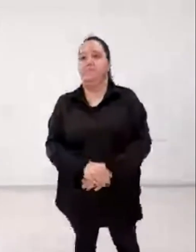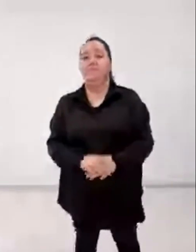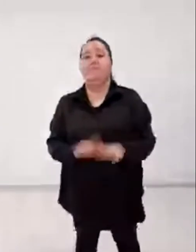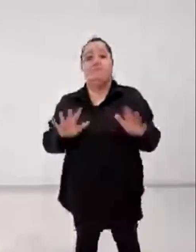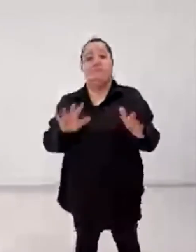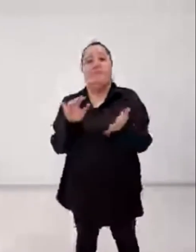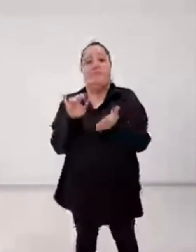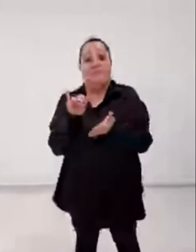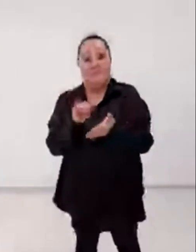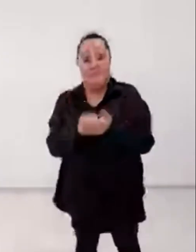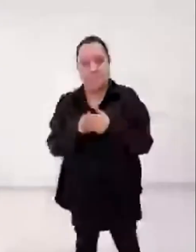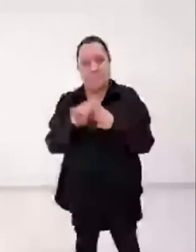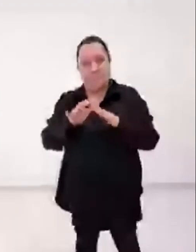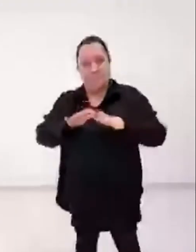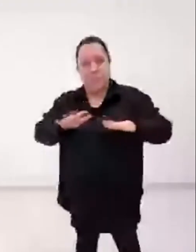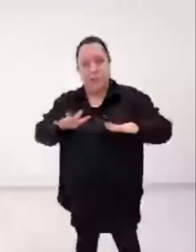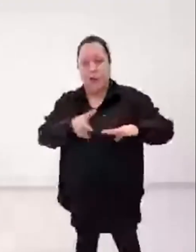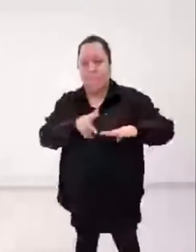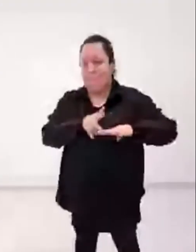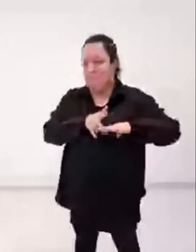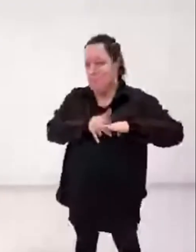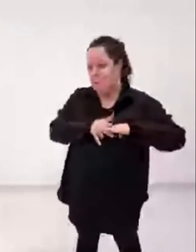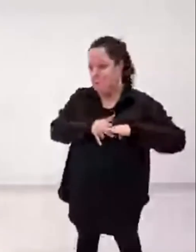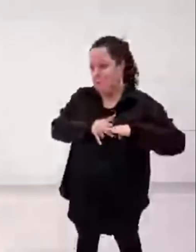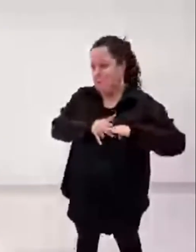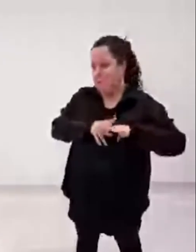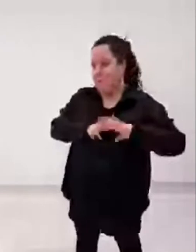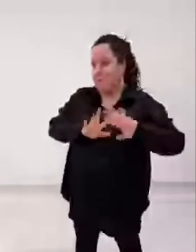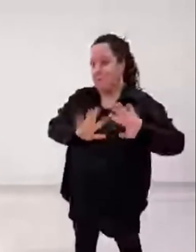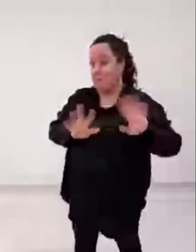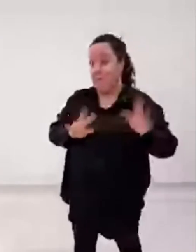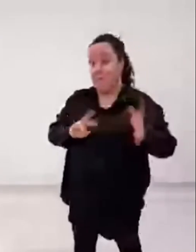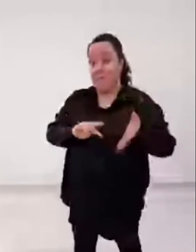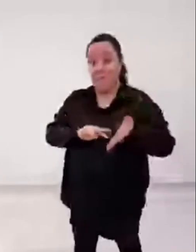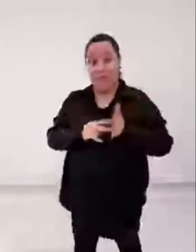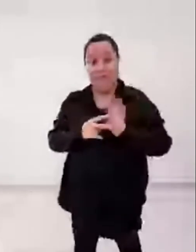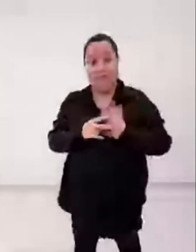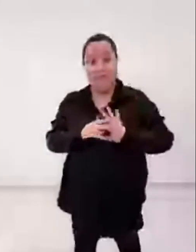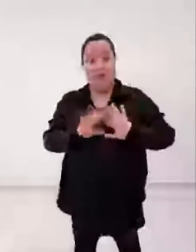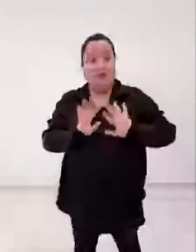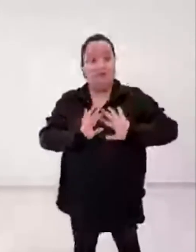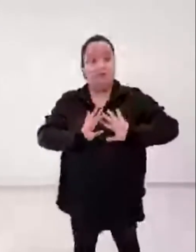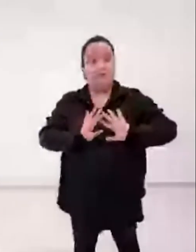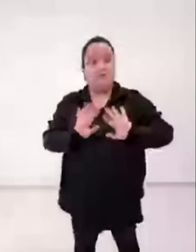este espacio de pagos que vayan a preguntar